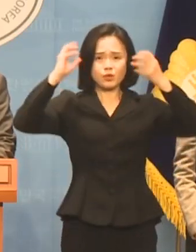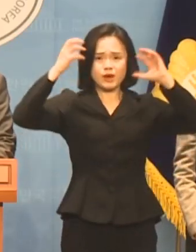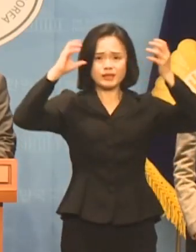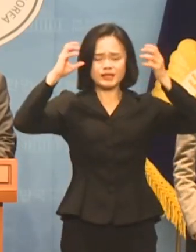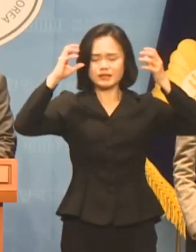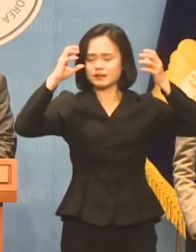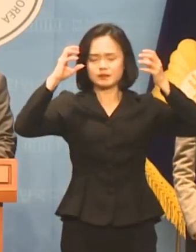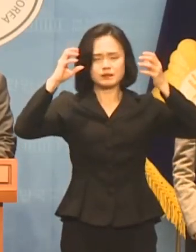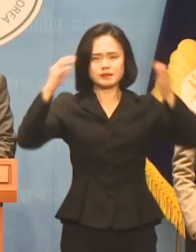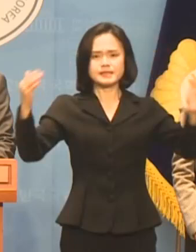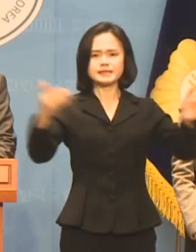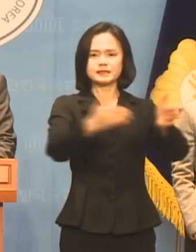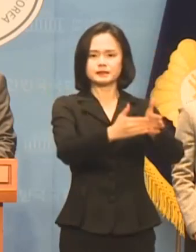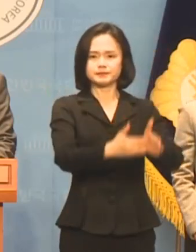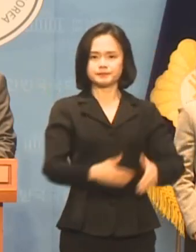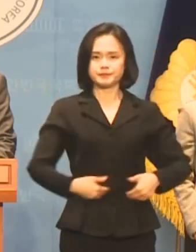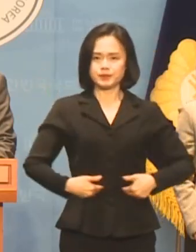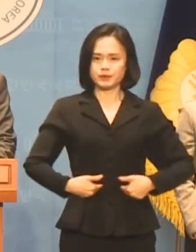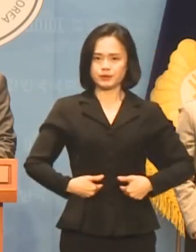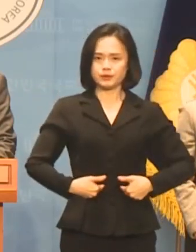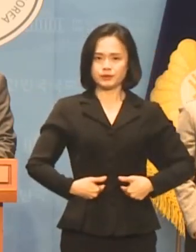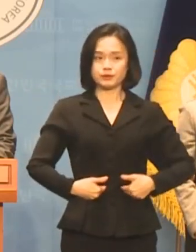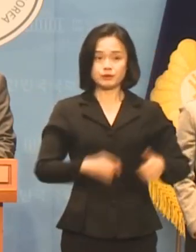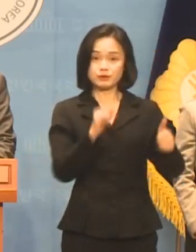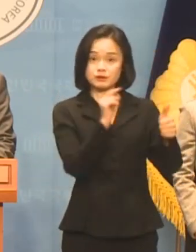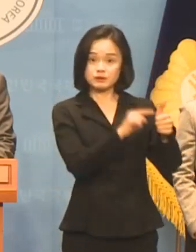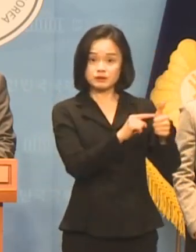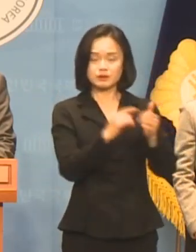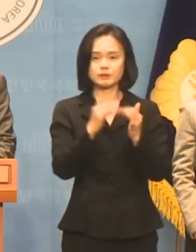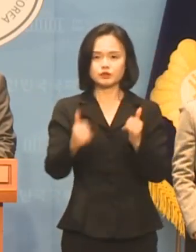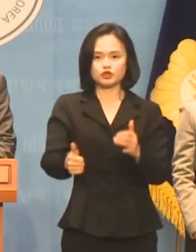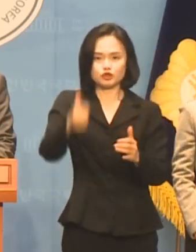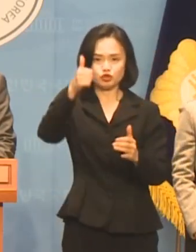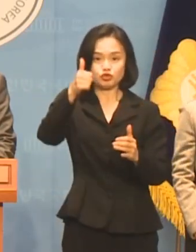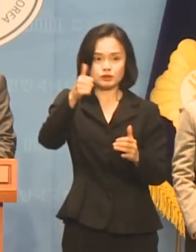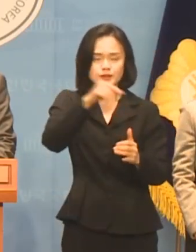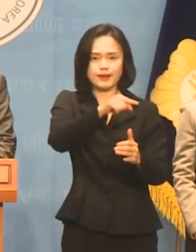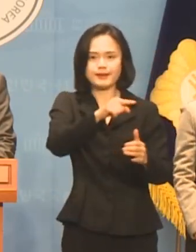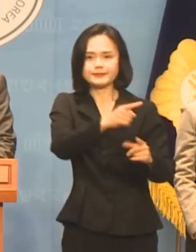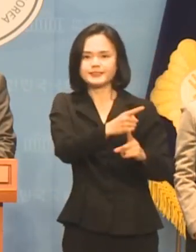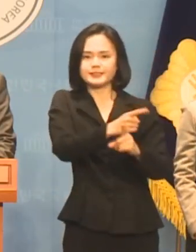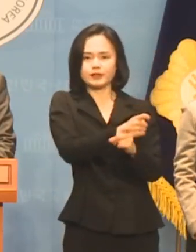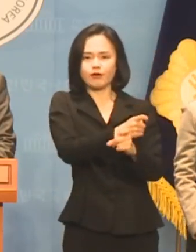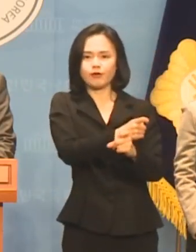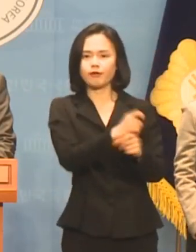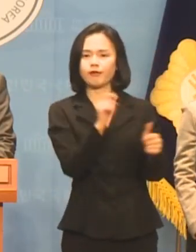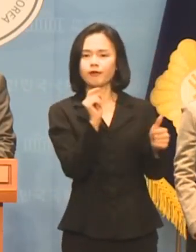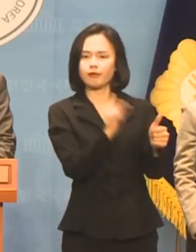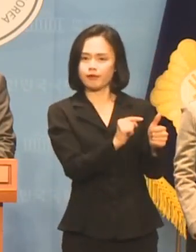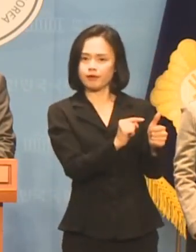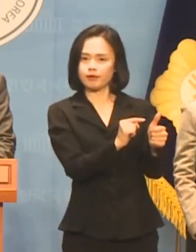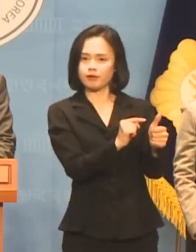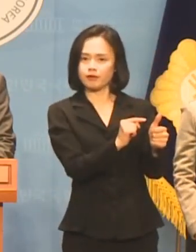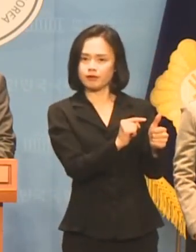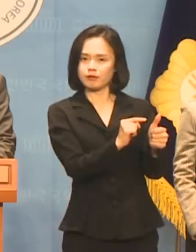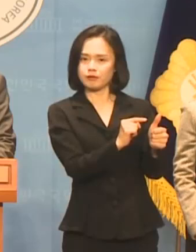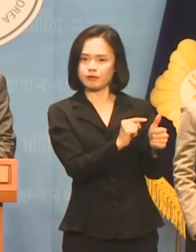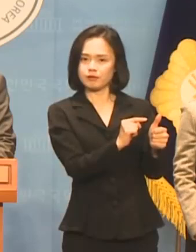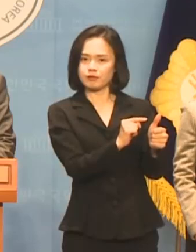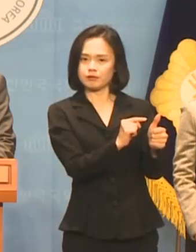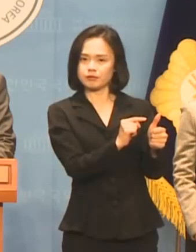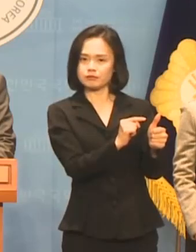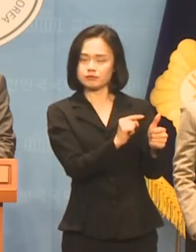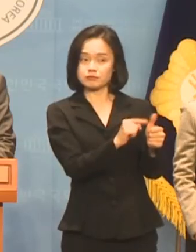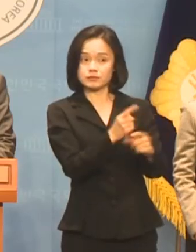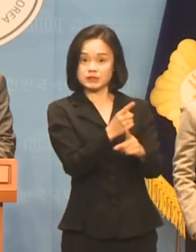됩니다. 윤석열은 민주주의의 적입니다. 우리는 민주주의의 적에 대해서